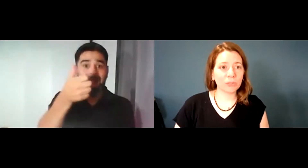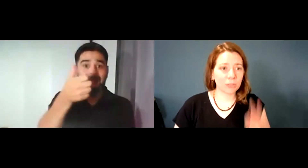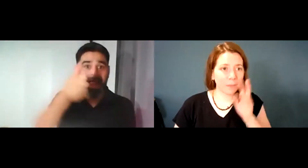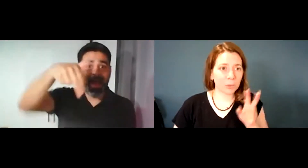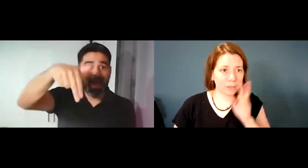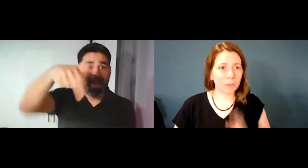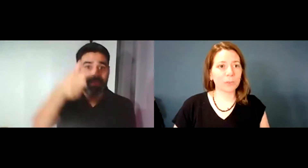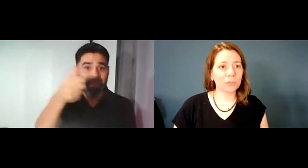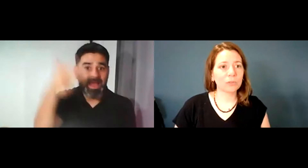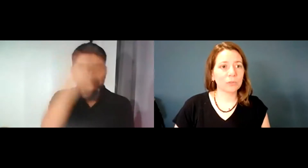Te vemos.